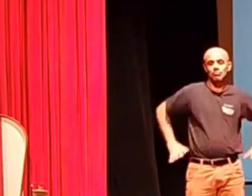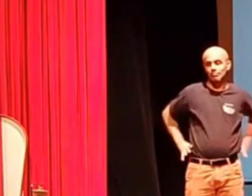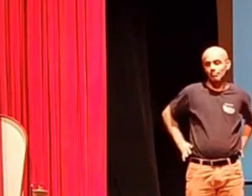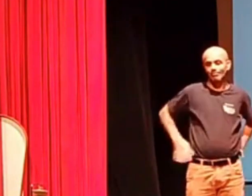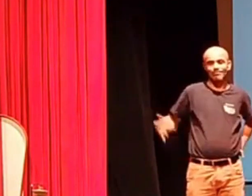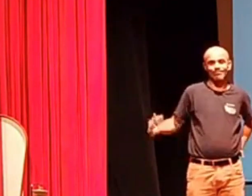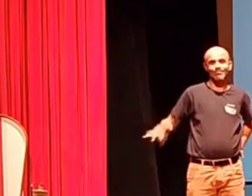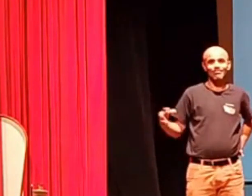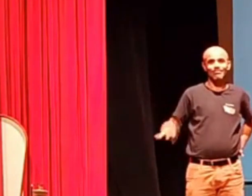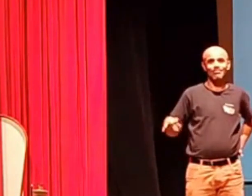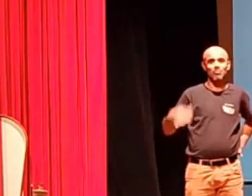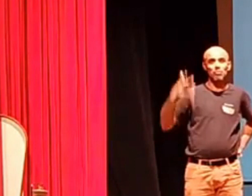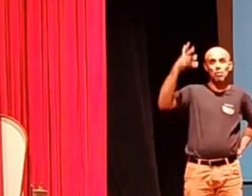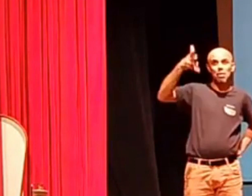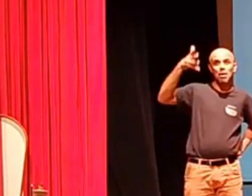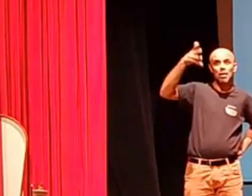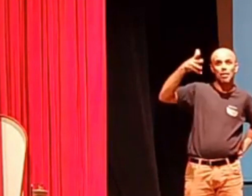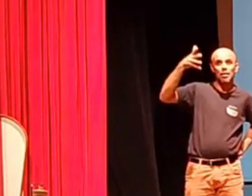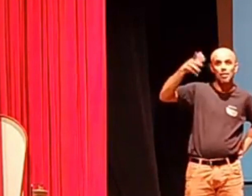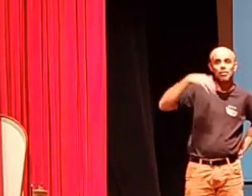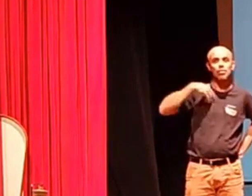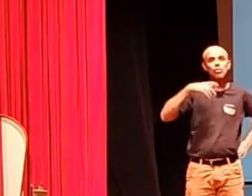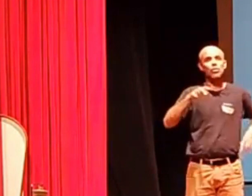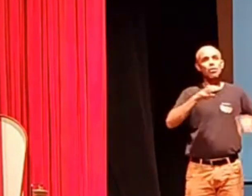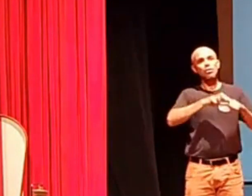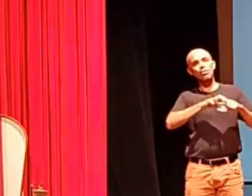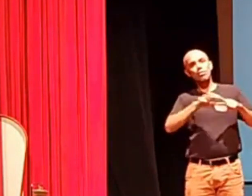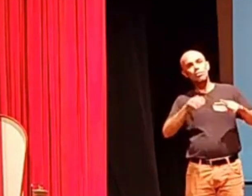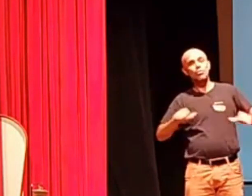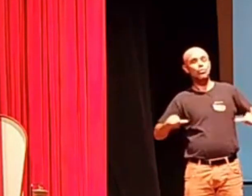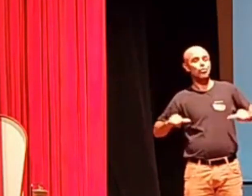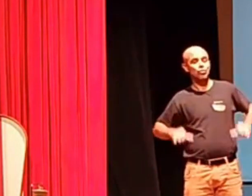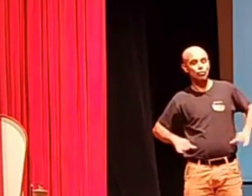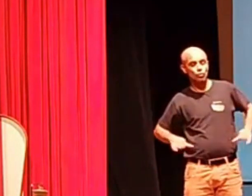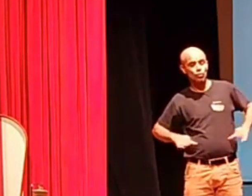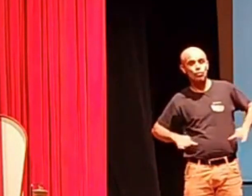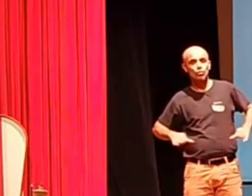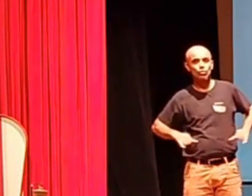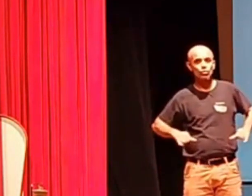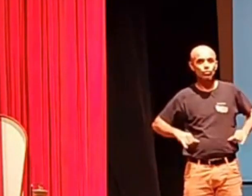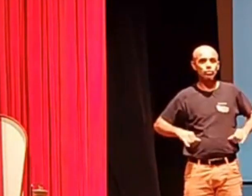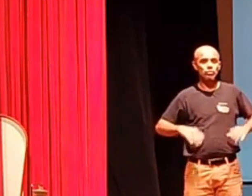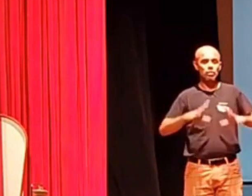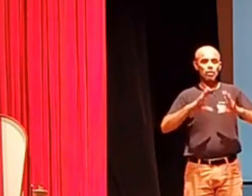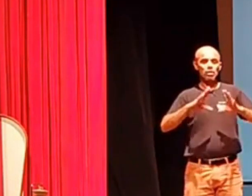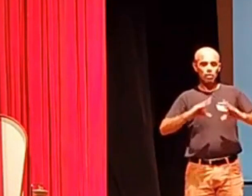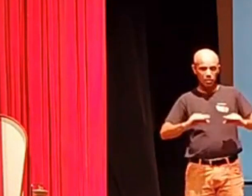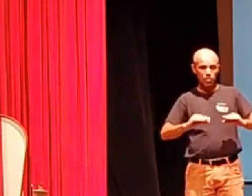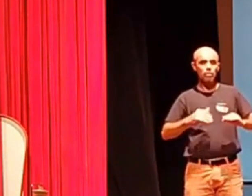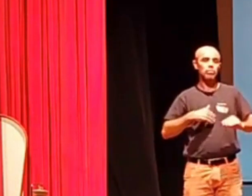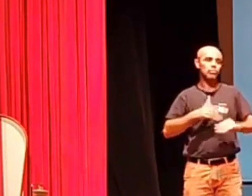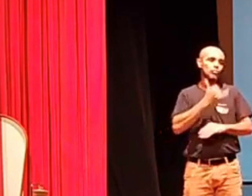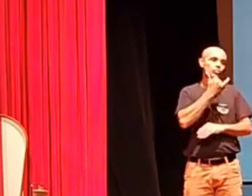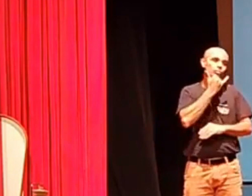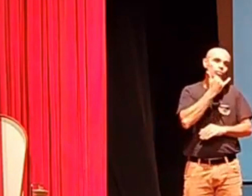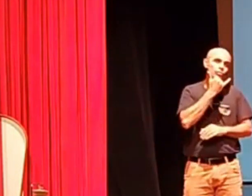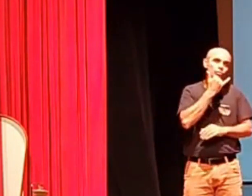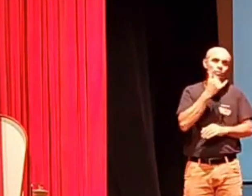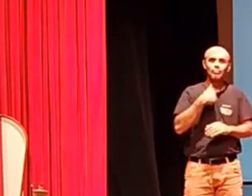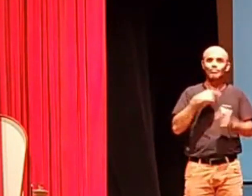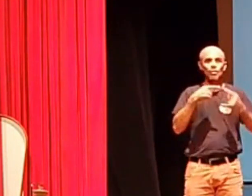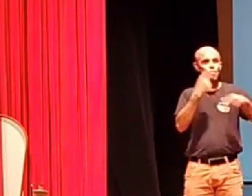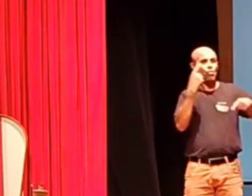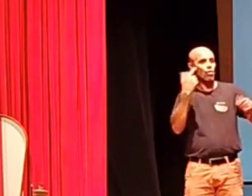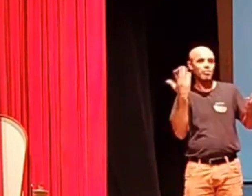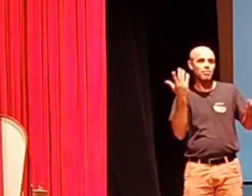de palestras ou retiros. Sofro, dói muito. Tem como aliviar essa dor? Desculpe se essa pergunta não faz parte, pois o